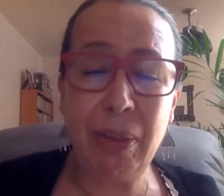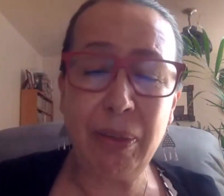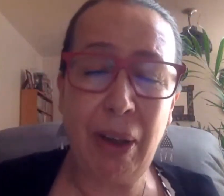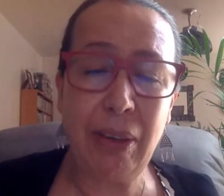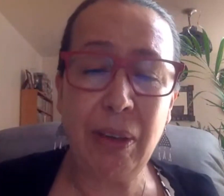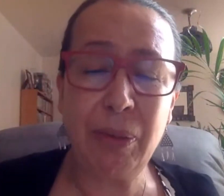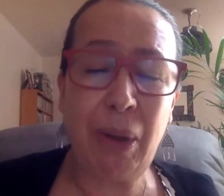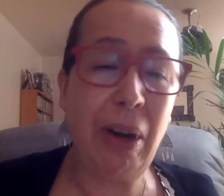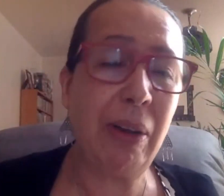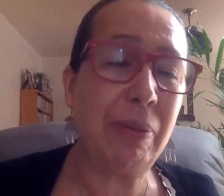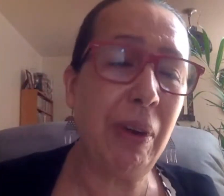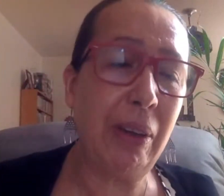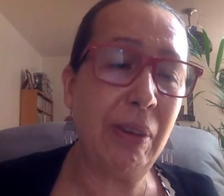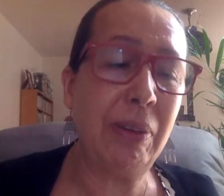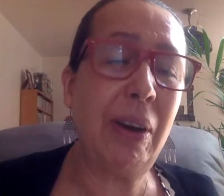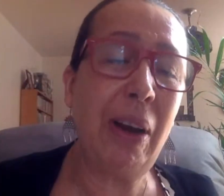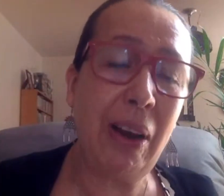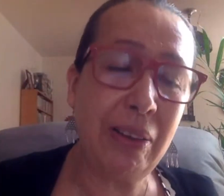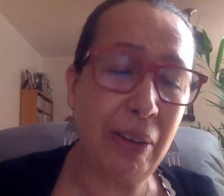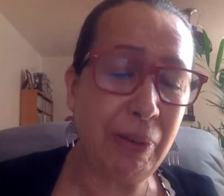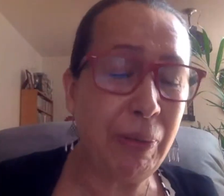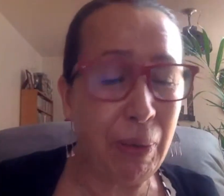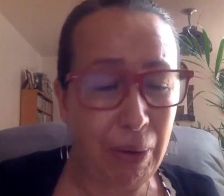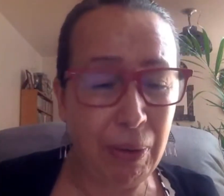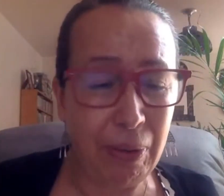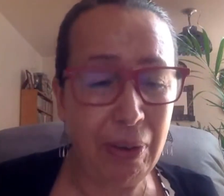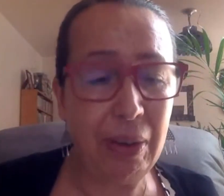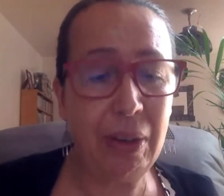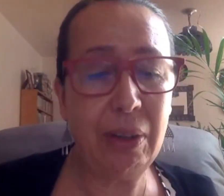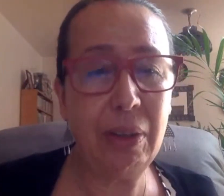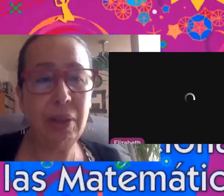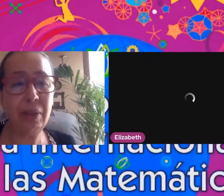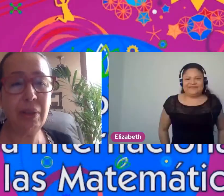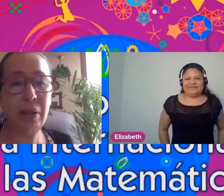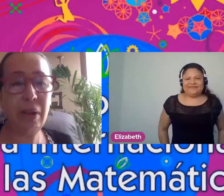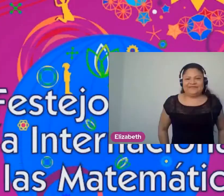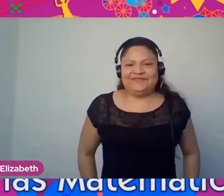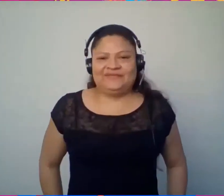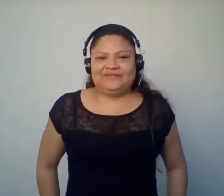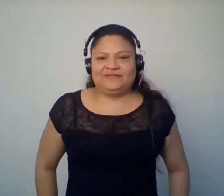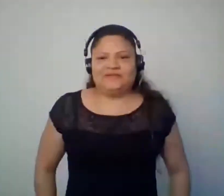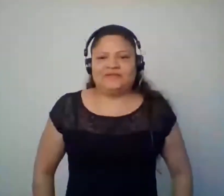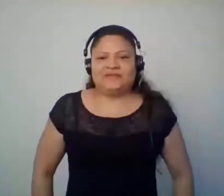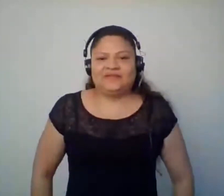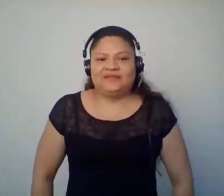los elementos básicos para la comunicación en el SM, por favor.